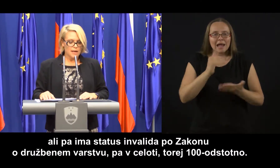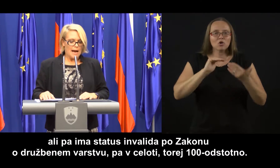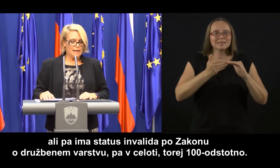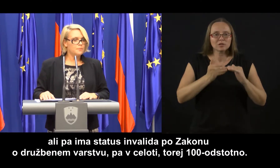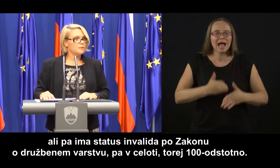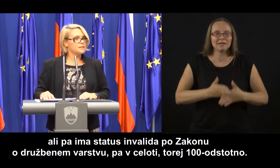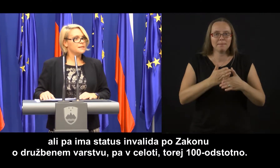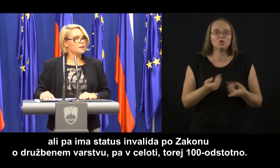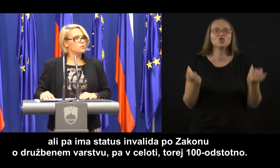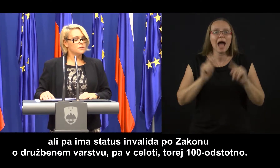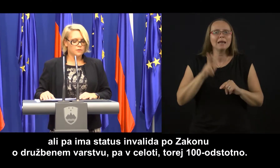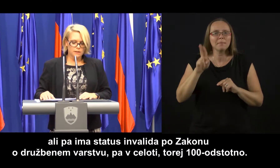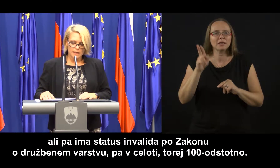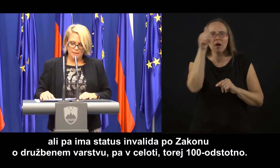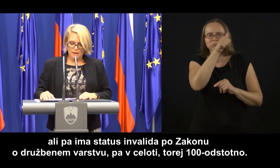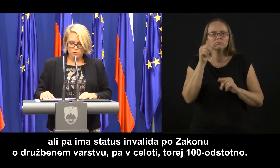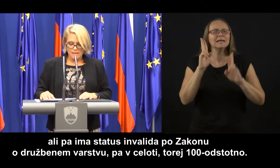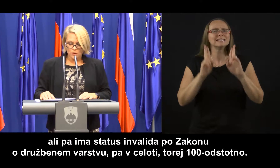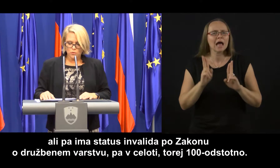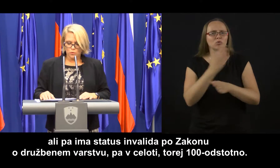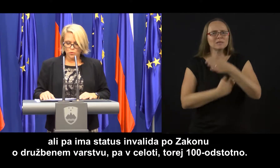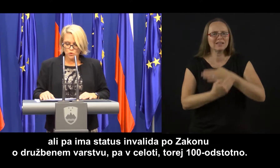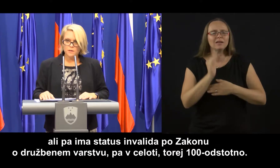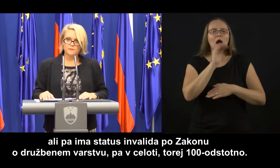pomoči ali pa ima status invalida